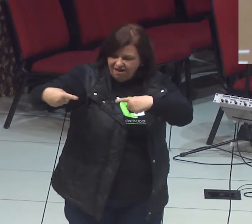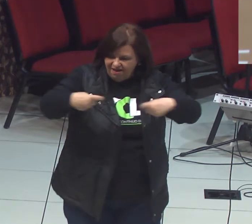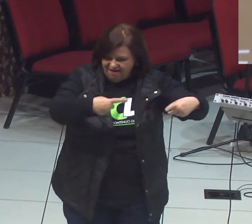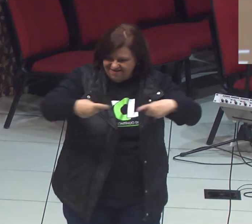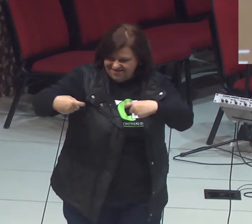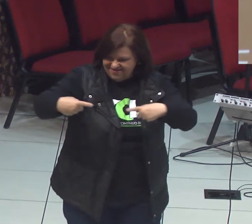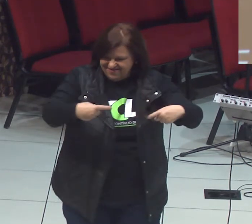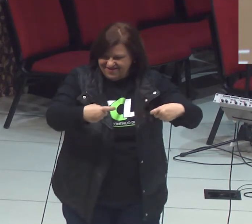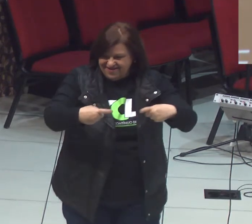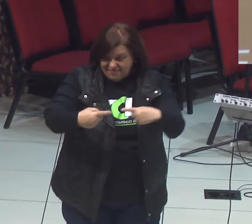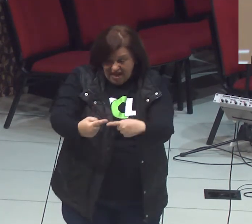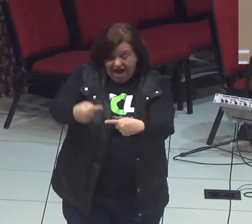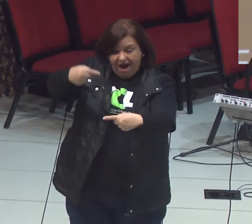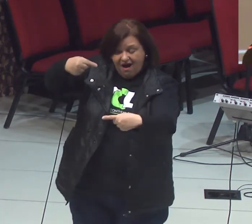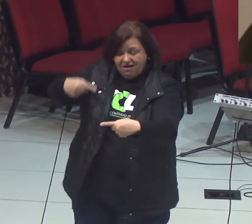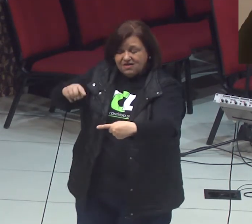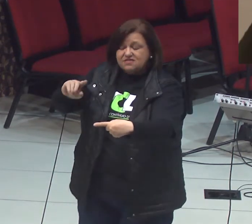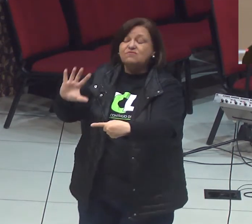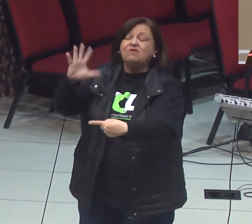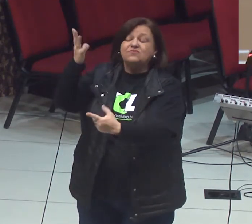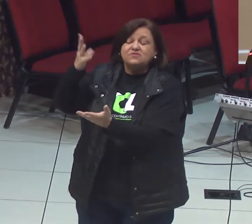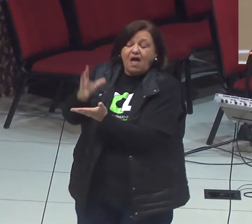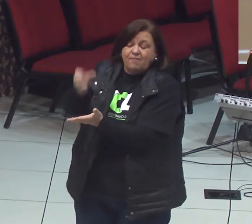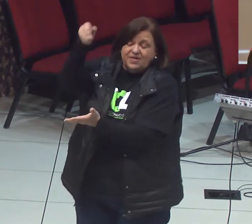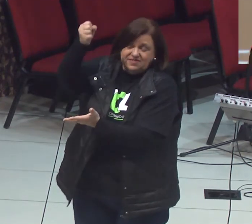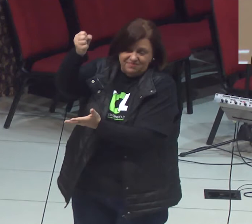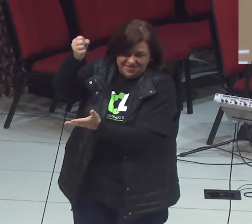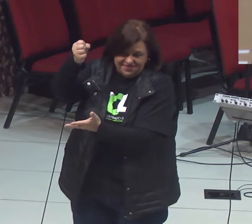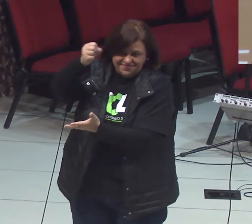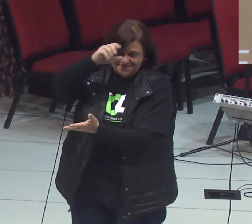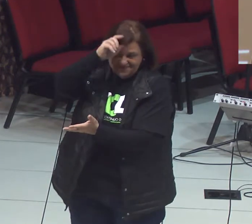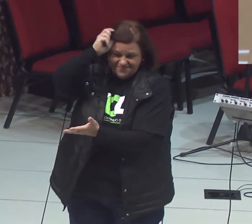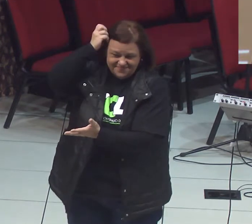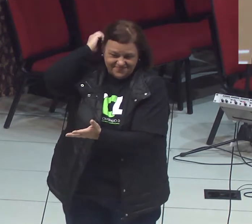com tantos detalhes e